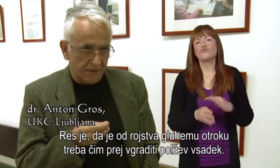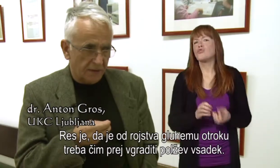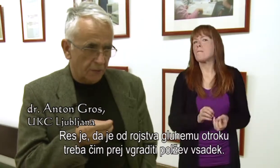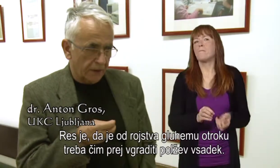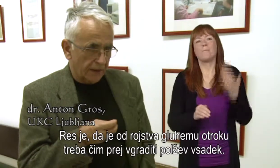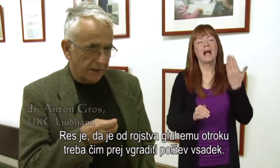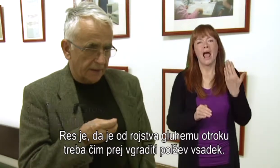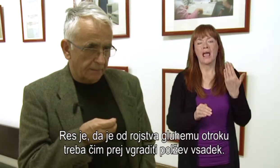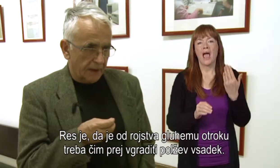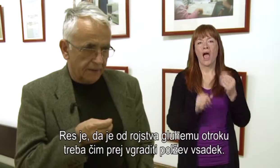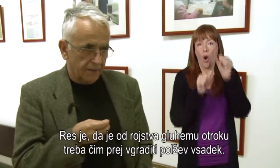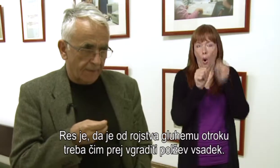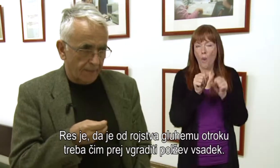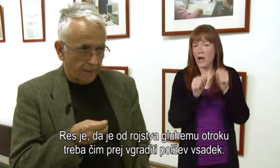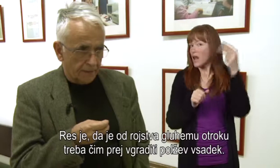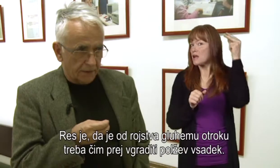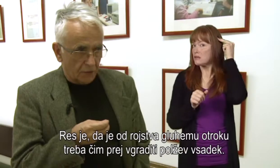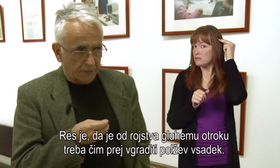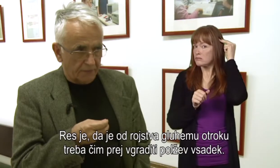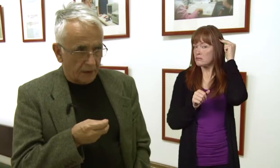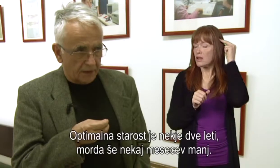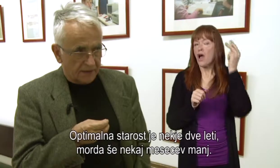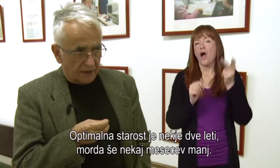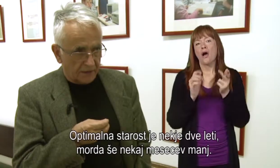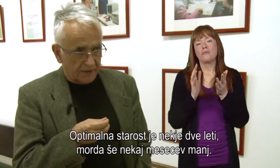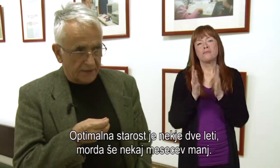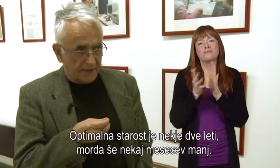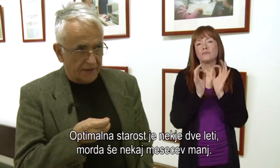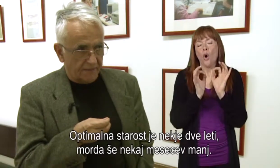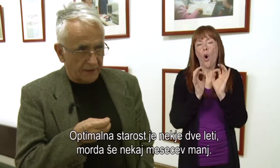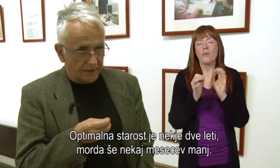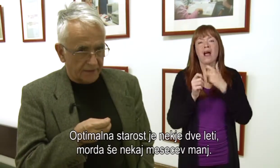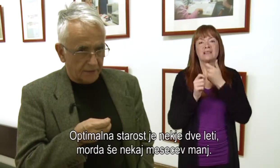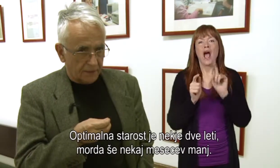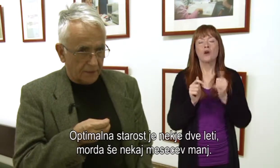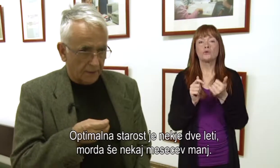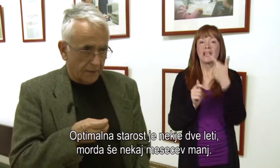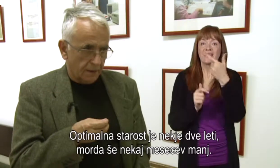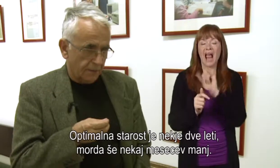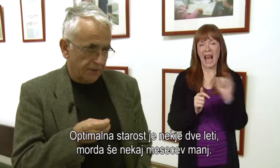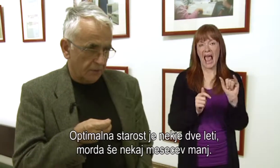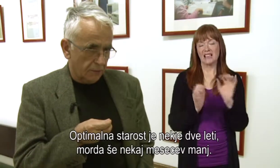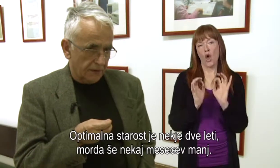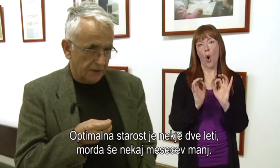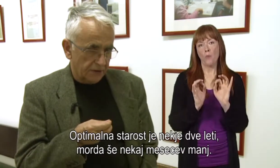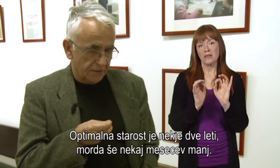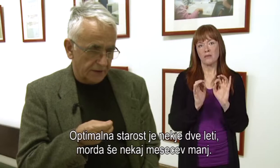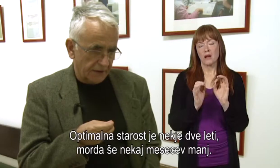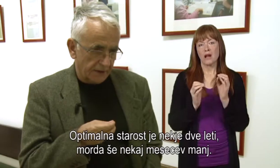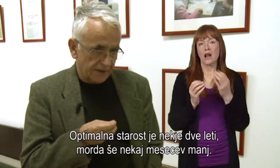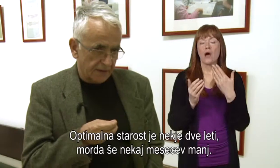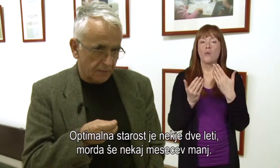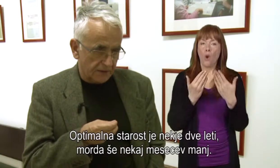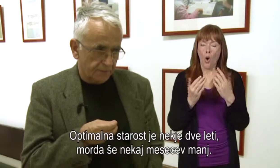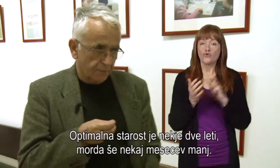vgraditi kohlearni implant. Nekje optimalna starost je nekje 2 leti ali pa celo morda